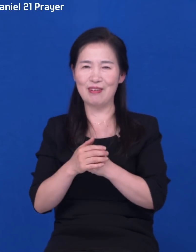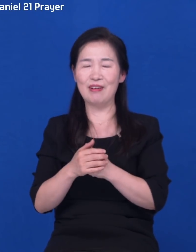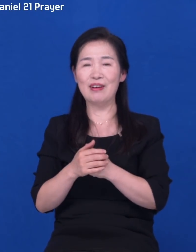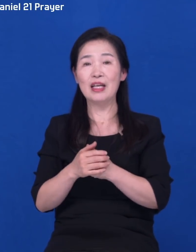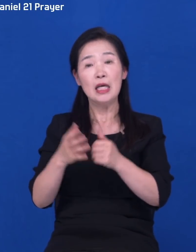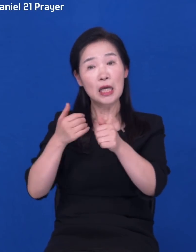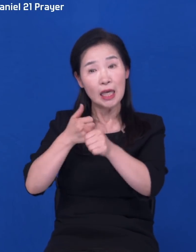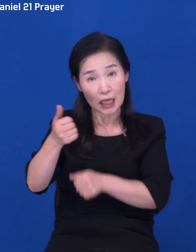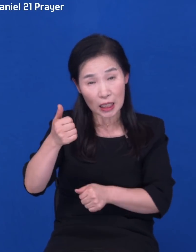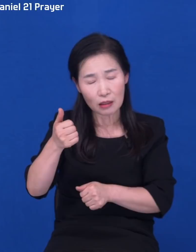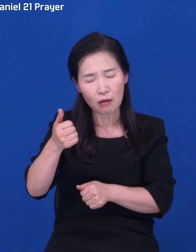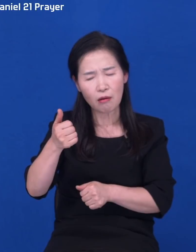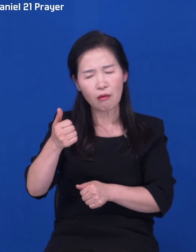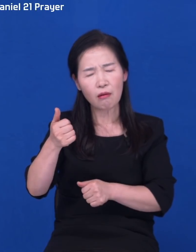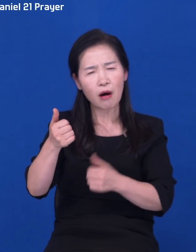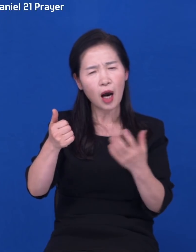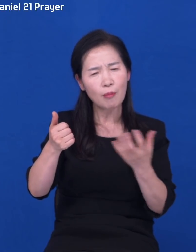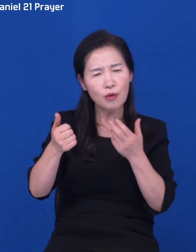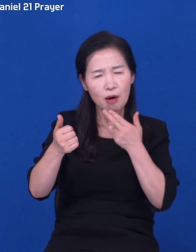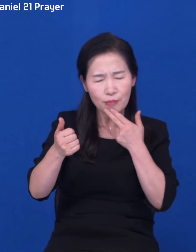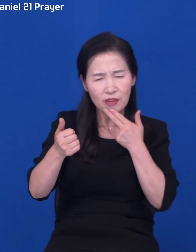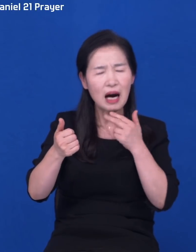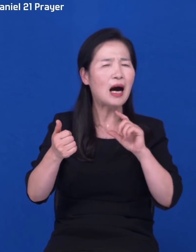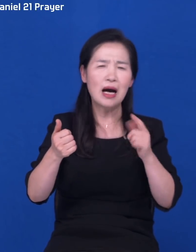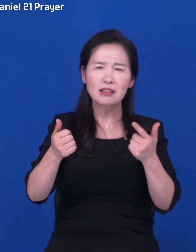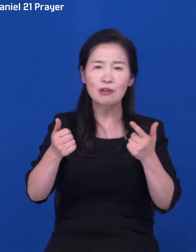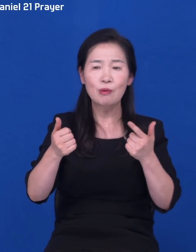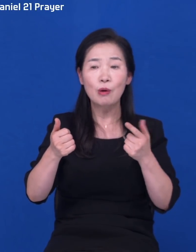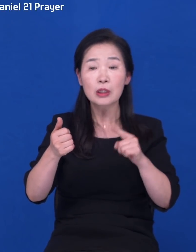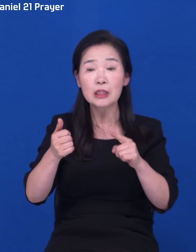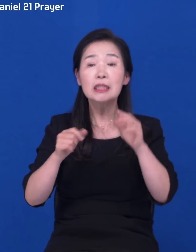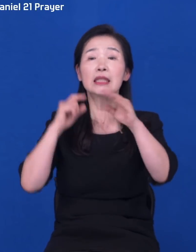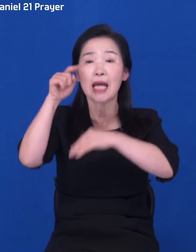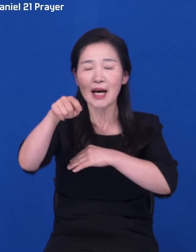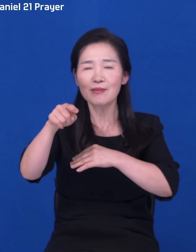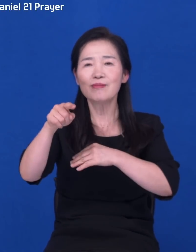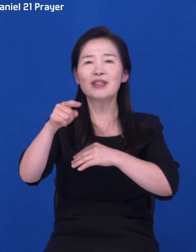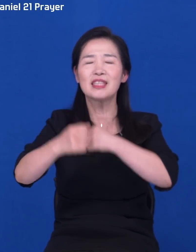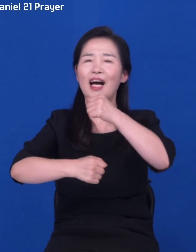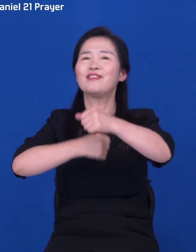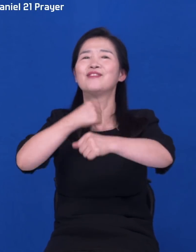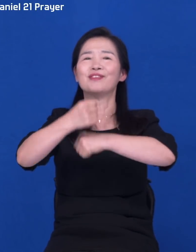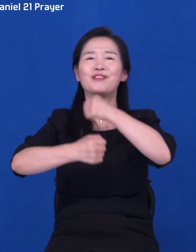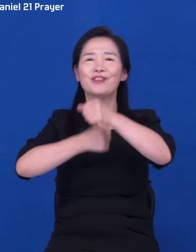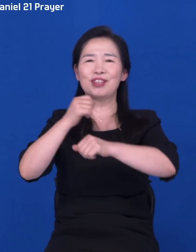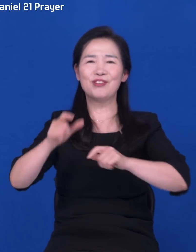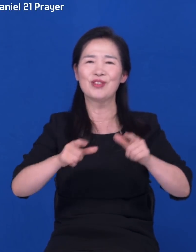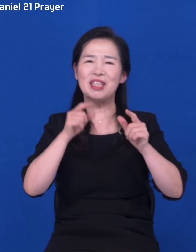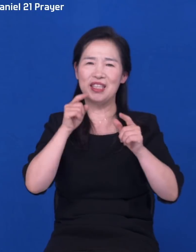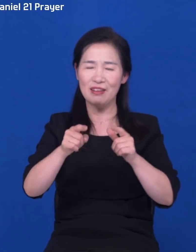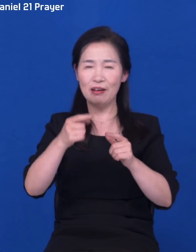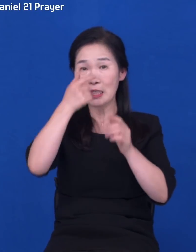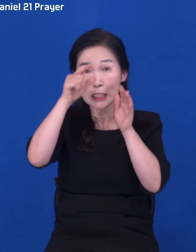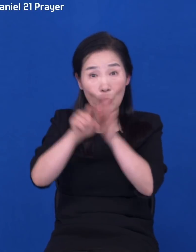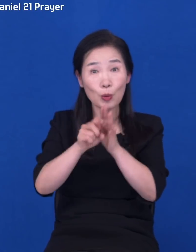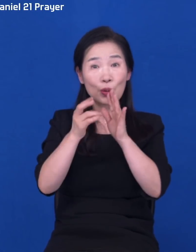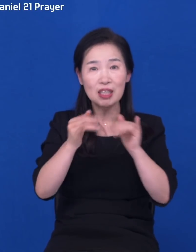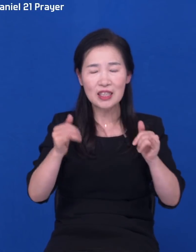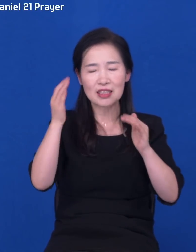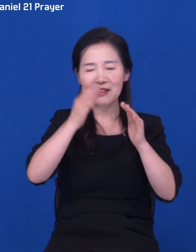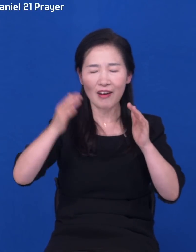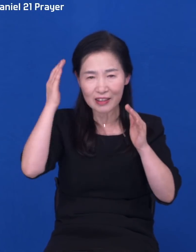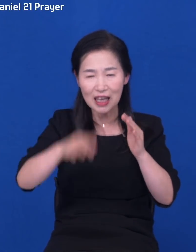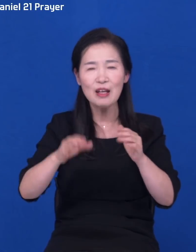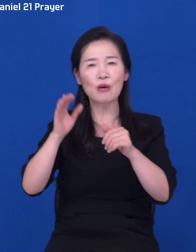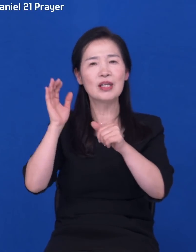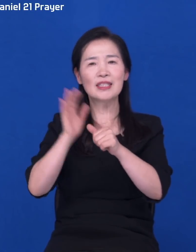아니라 이거에서 뛰어넘어서 자유해지는 거. 우리는 그리스도인은요 절대 지지 않아요. 절대